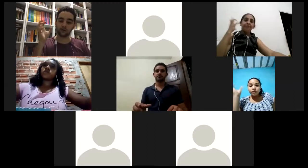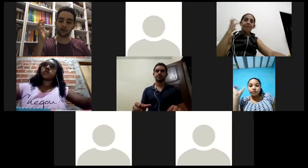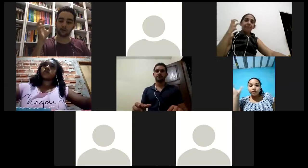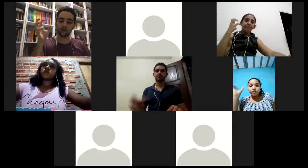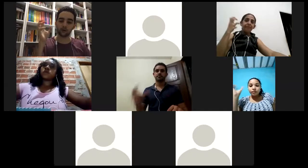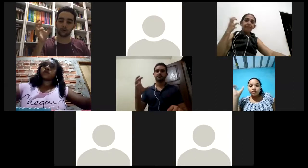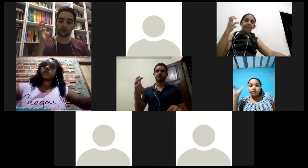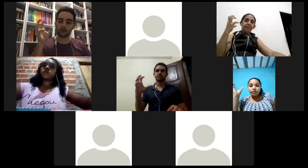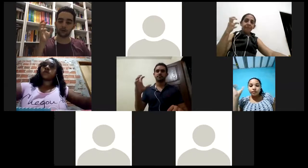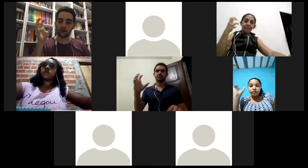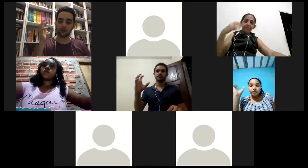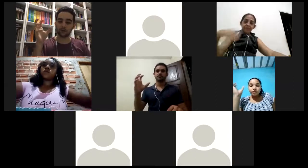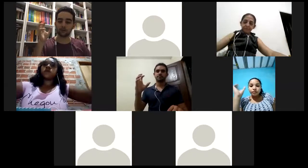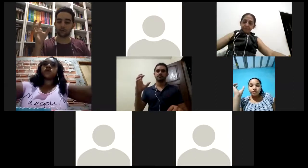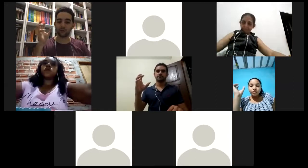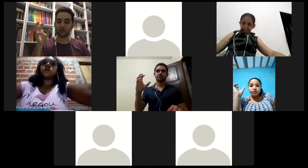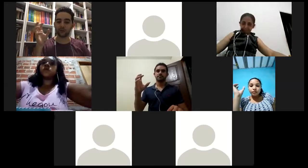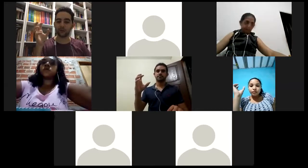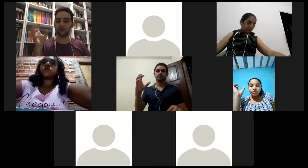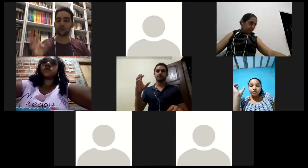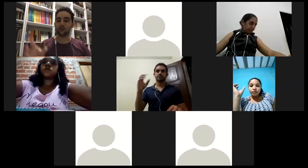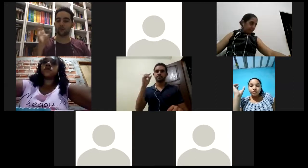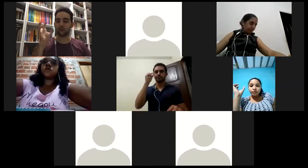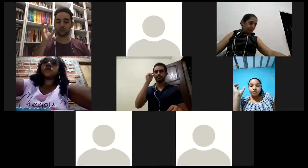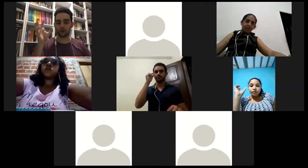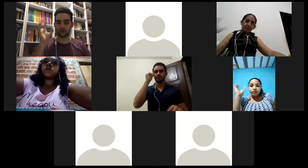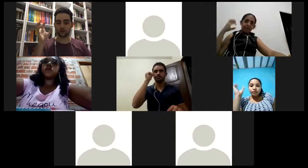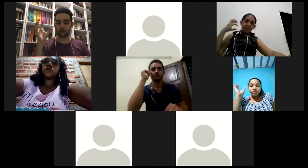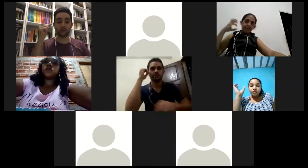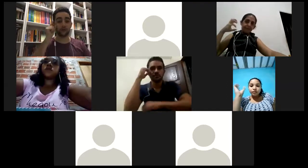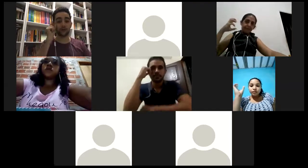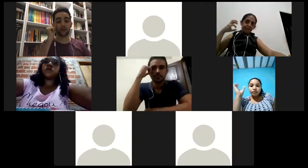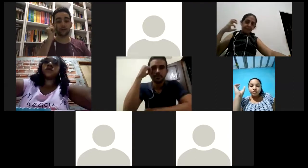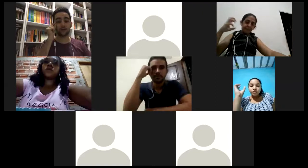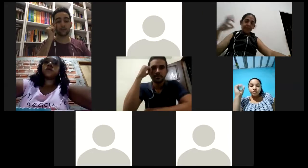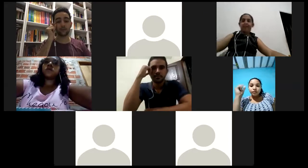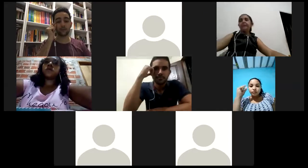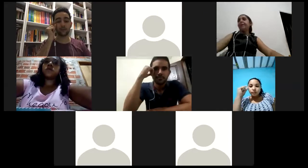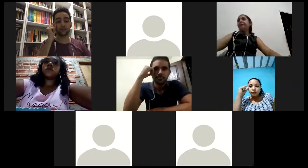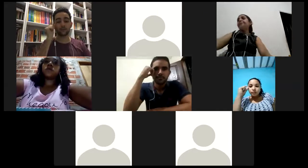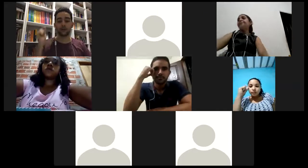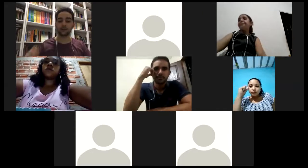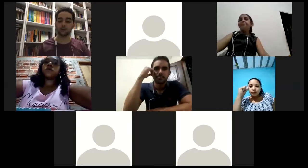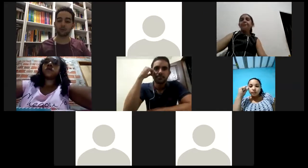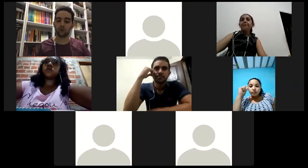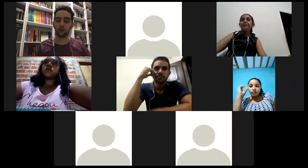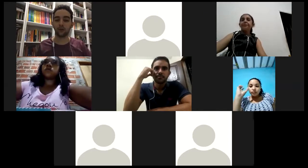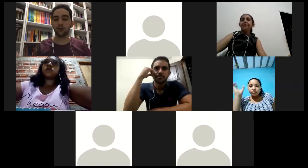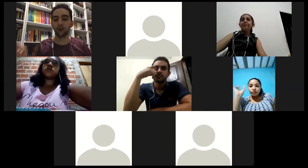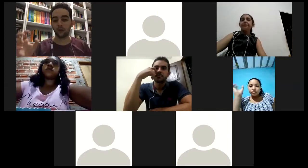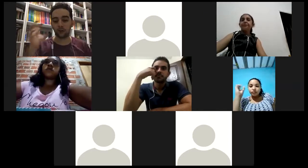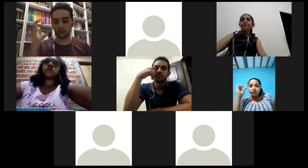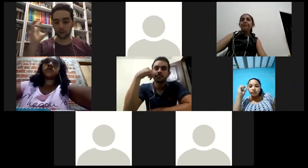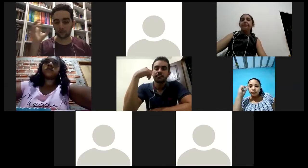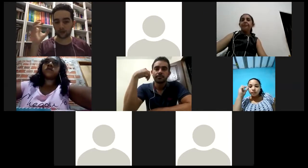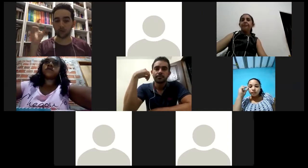ou na feira, sacode para ver se está folgado dentro do maracujá. Também tem a opção de sacudir e fazer assim no olho. Que